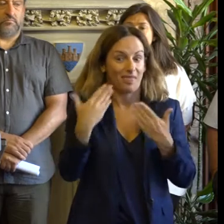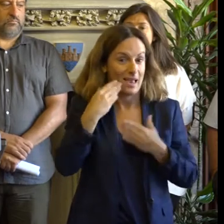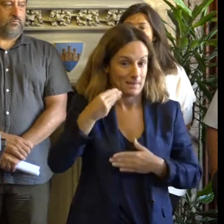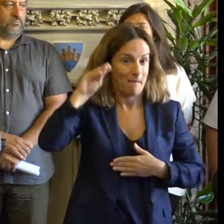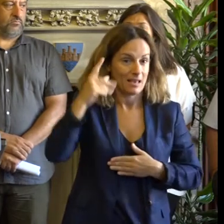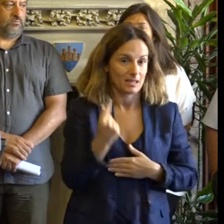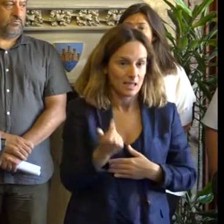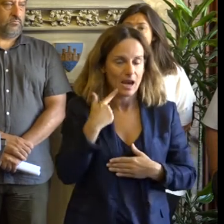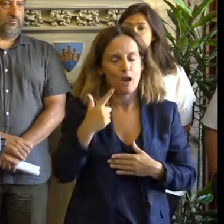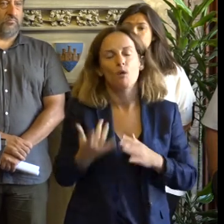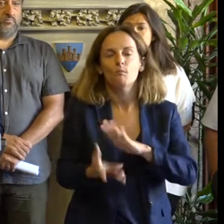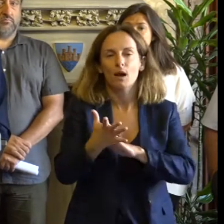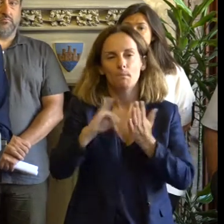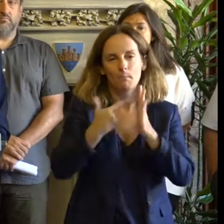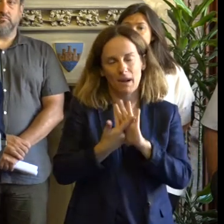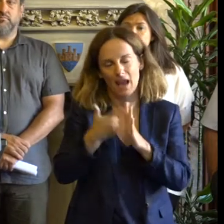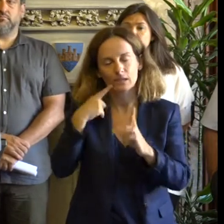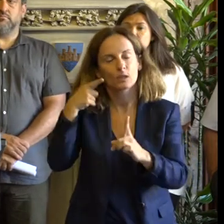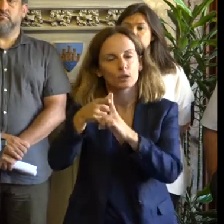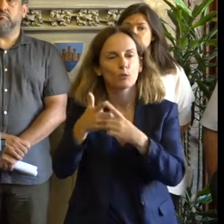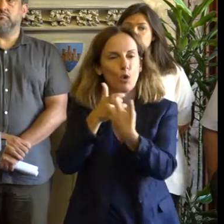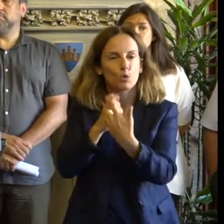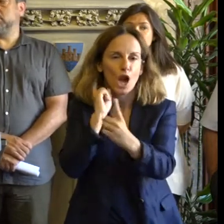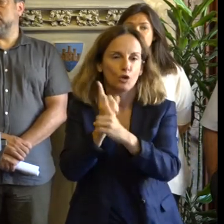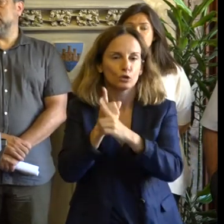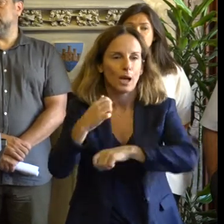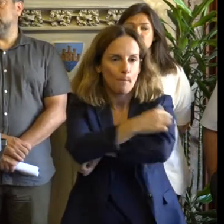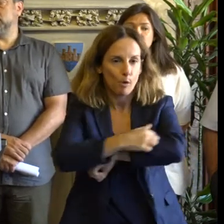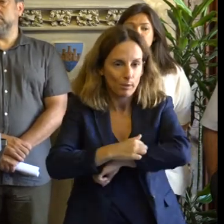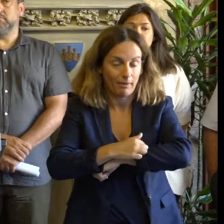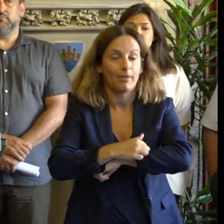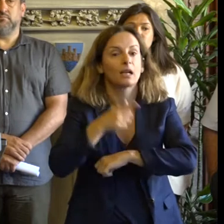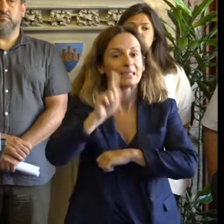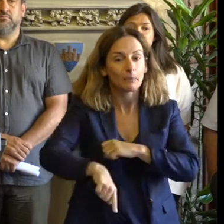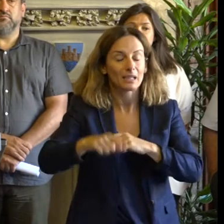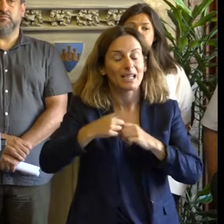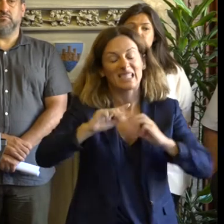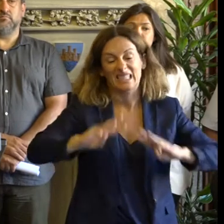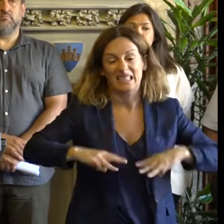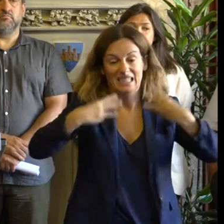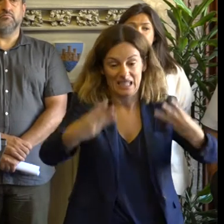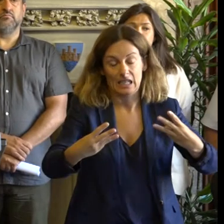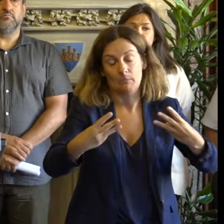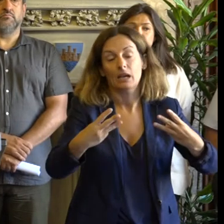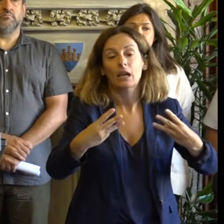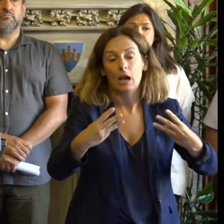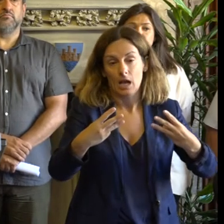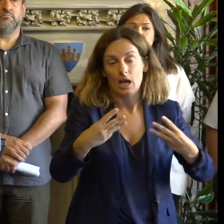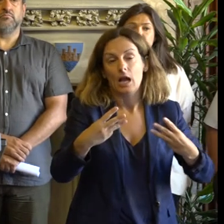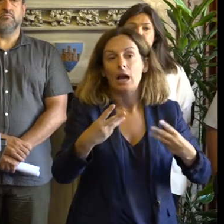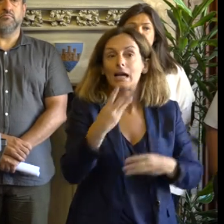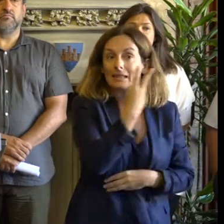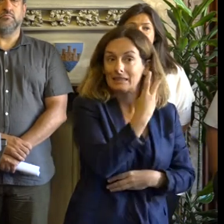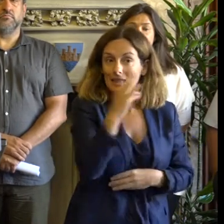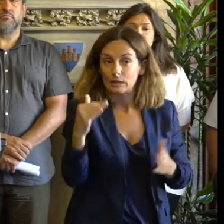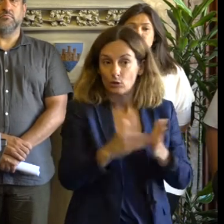la pobresa i, per altra part, triplicar les ajudes d'urgent necessitat, que han passat de 300.000 euros l'any